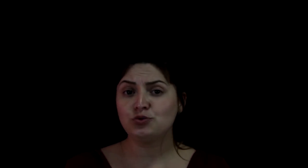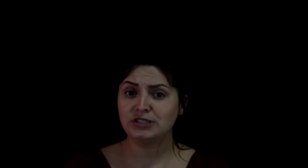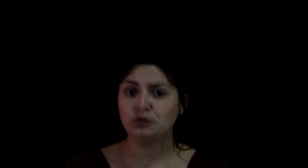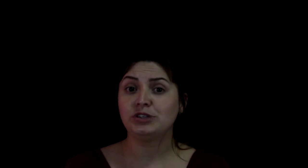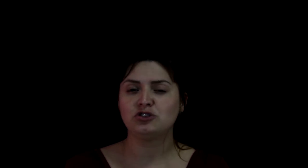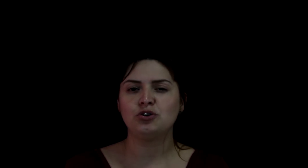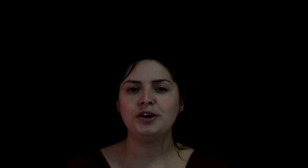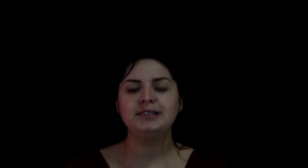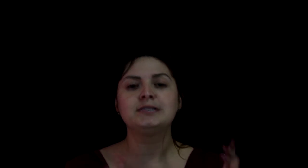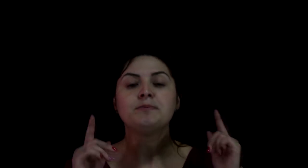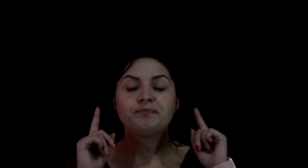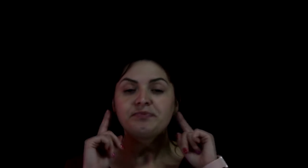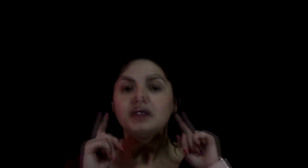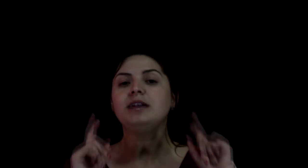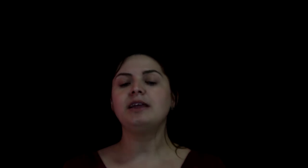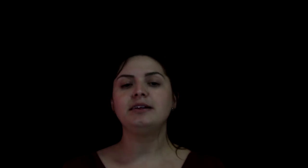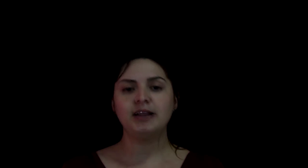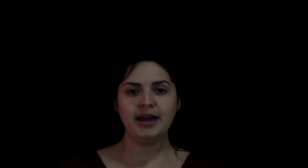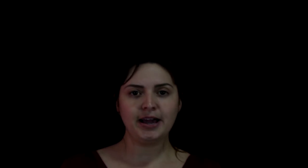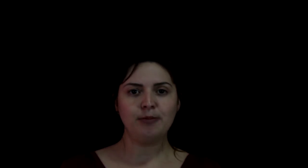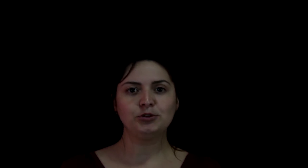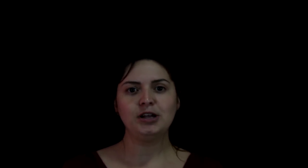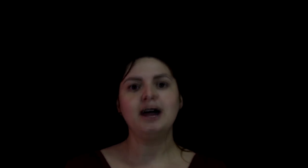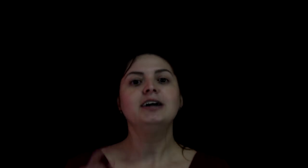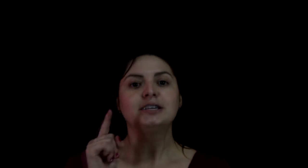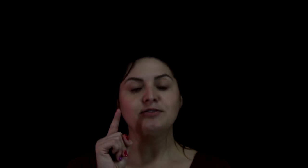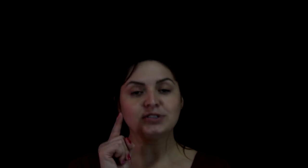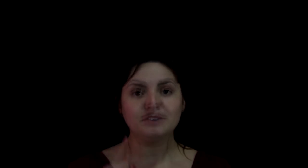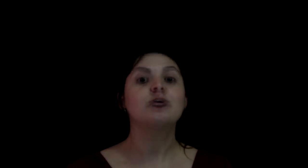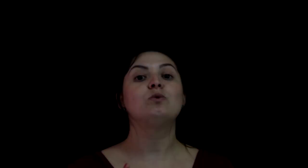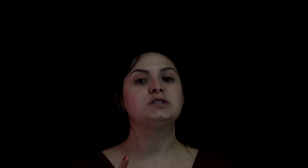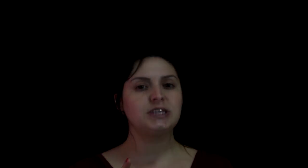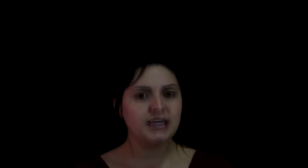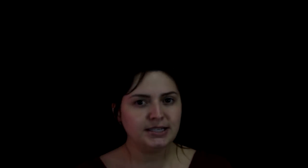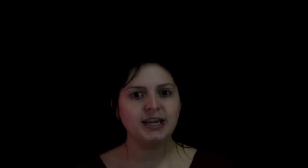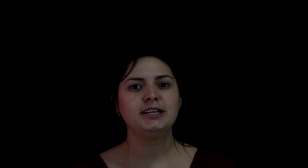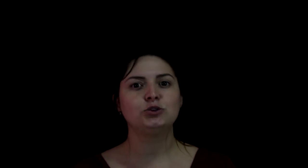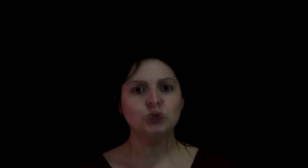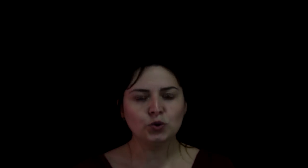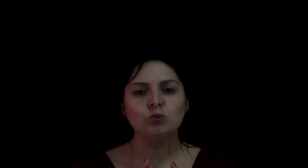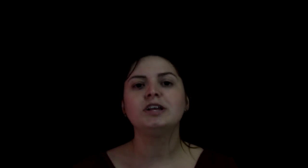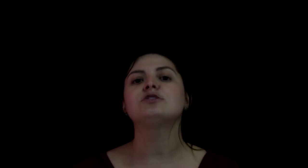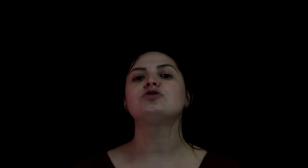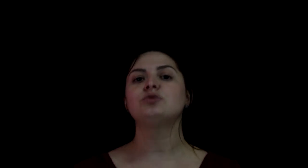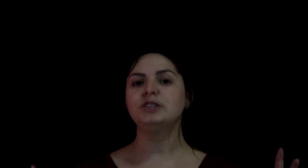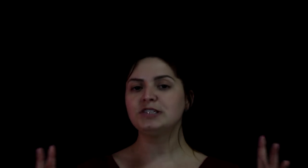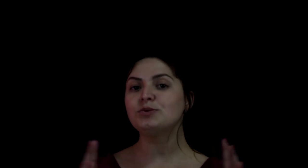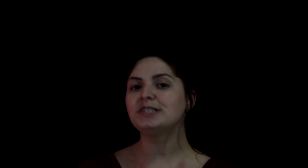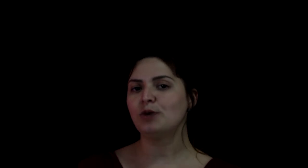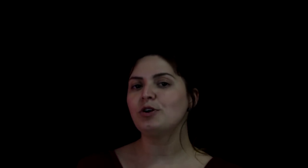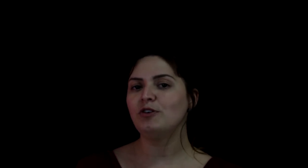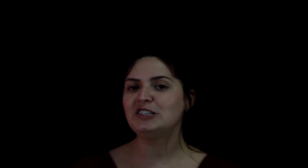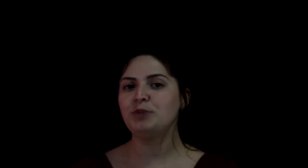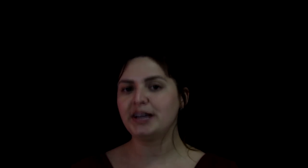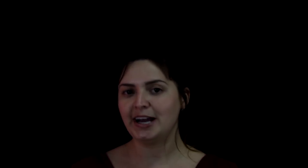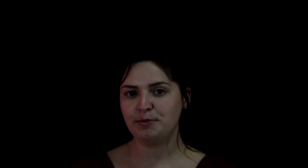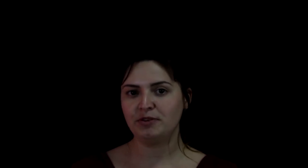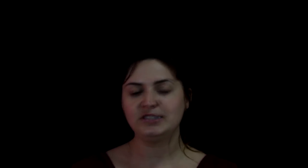suas anotações e tenta recapitular que você vai conseguir entender todo o contexto de toda a situação que eu vou explicar aqui para